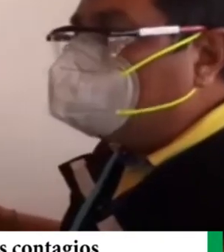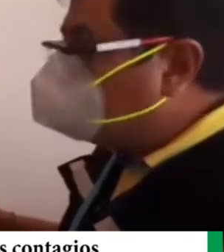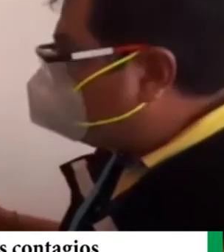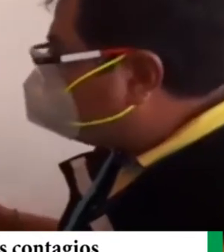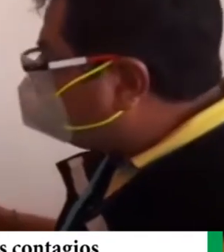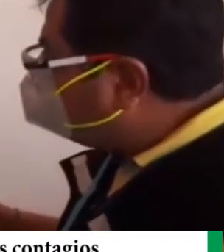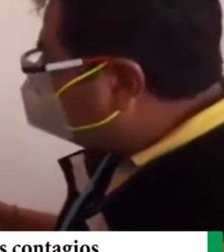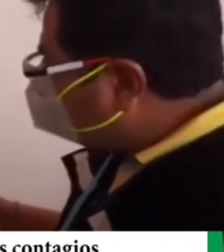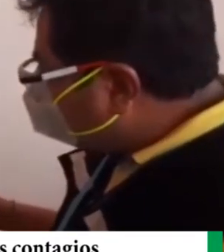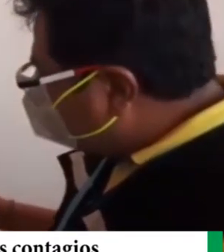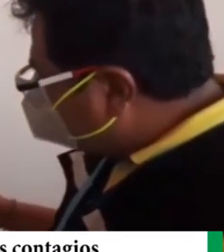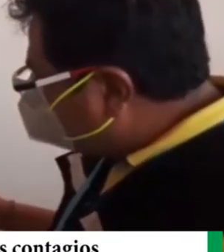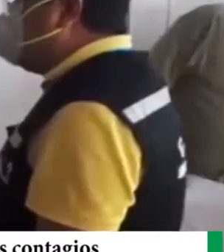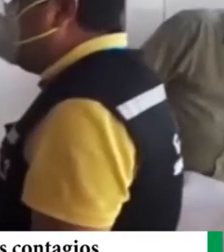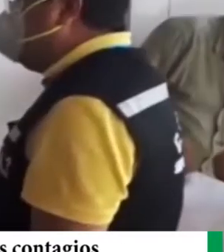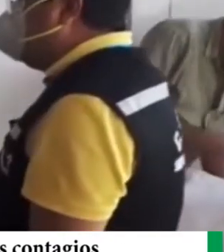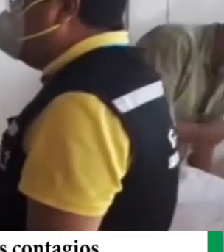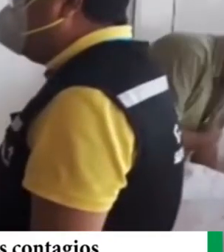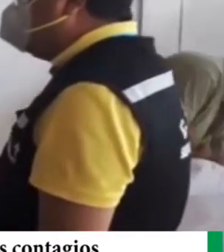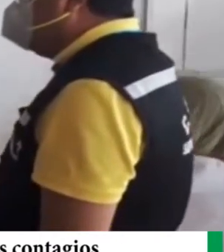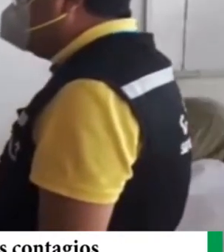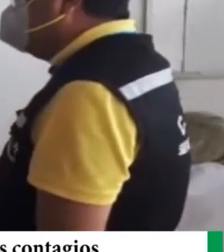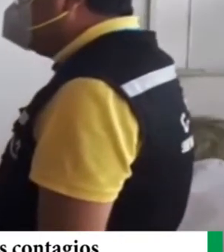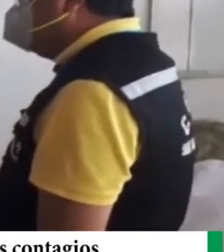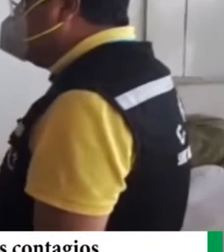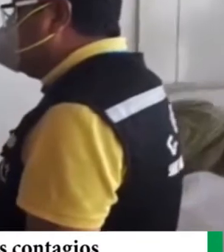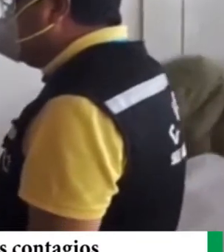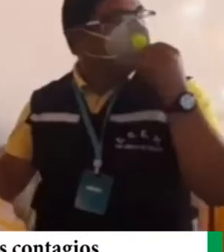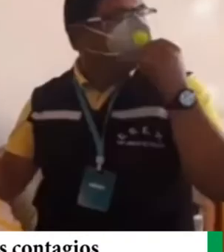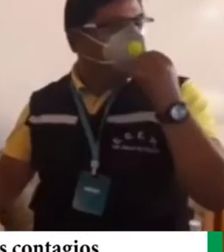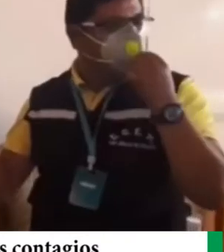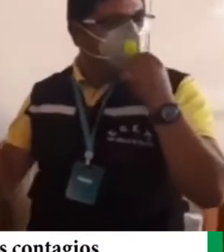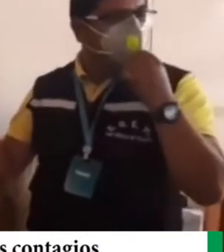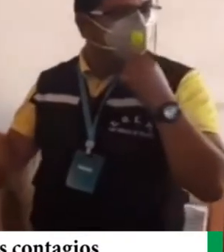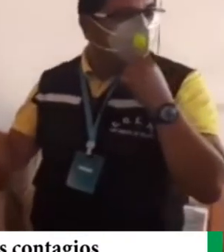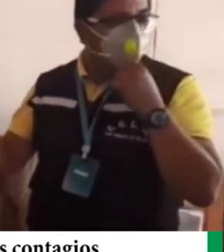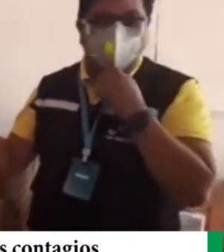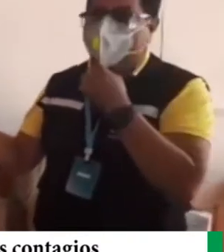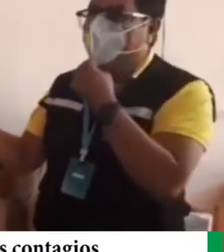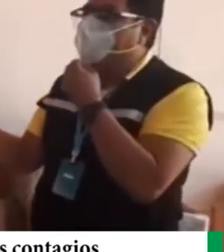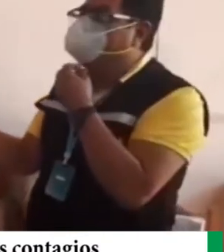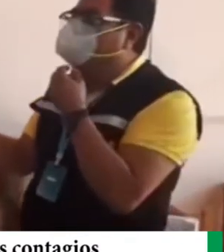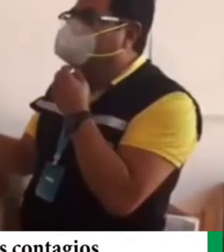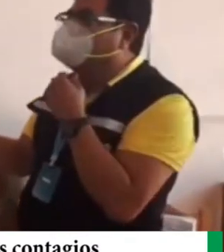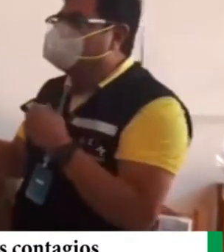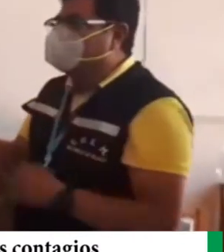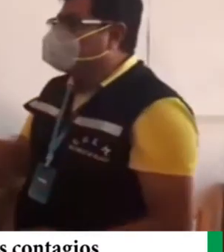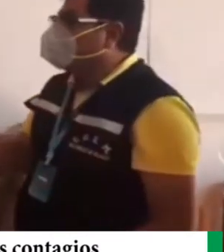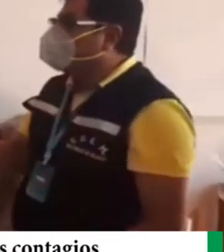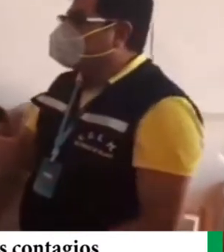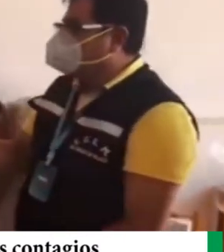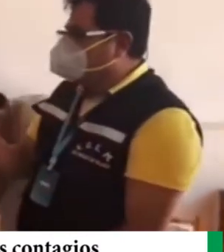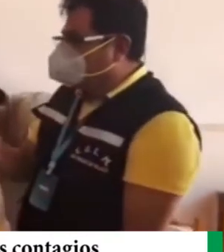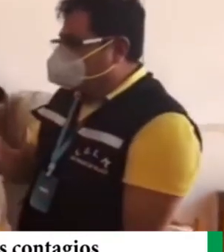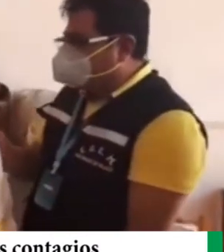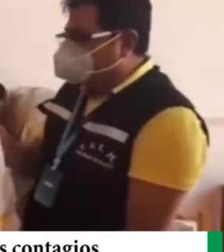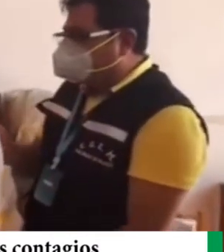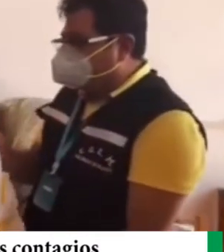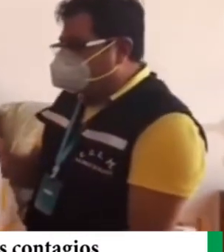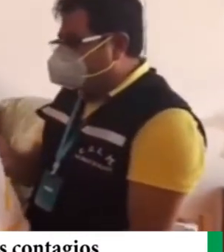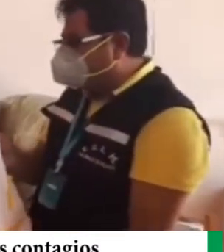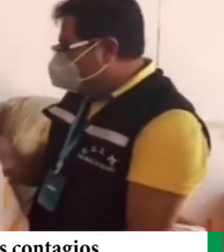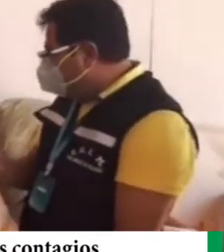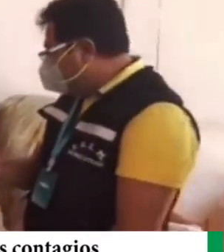es parte, una muestra de lo que se va a entregar en los próximos días. Señor alcalde, recíbalo y dispóngalo con la gerencia de Rey, la